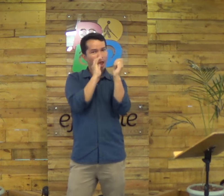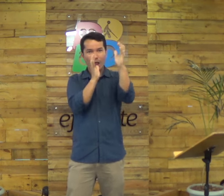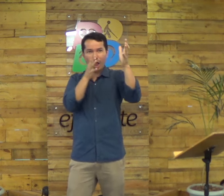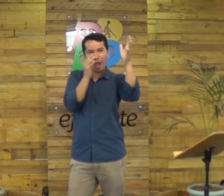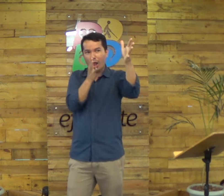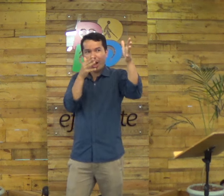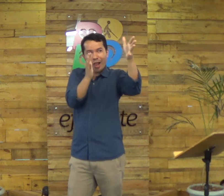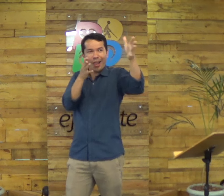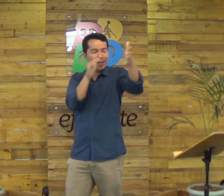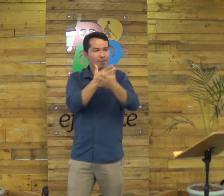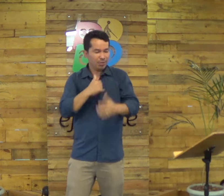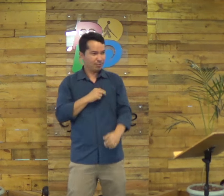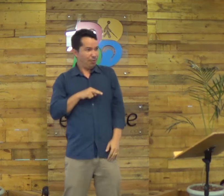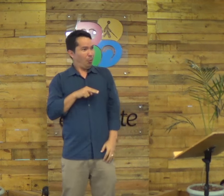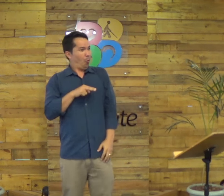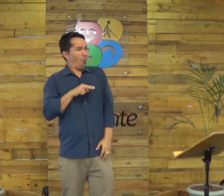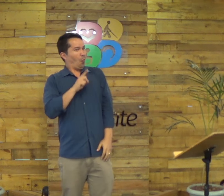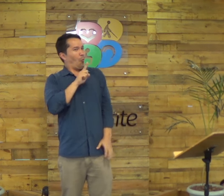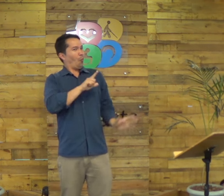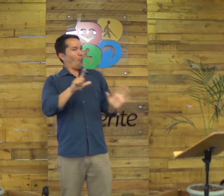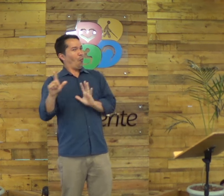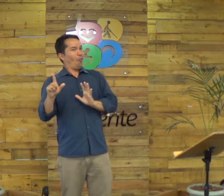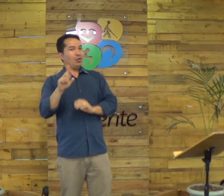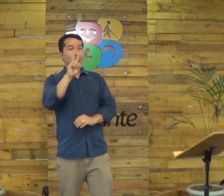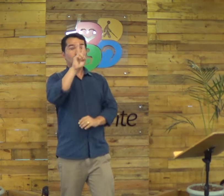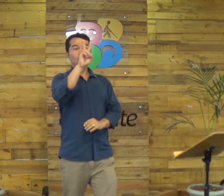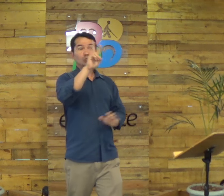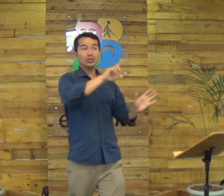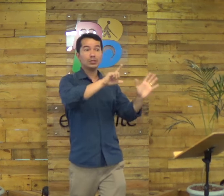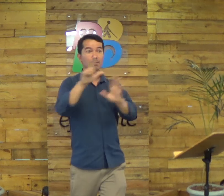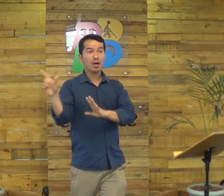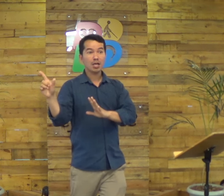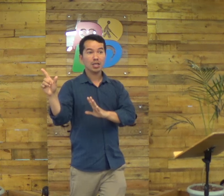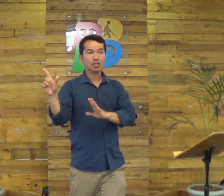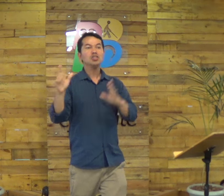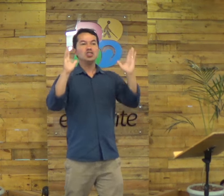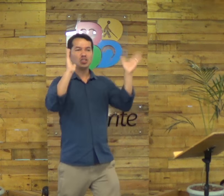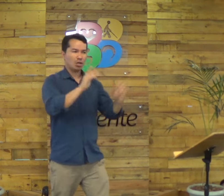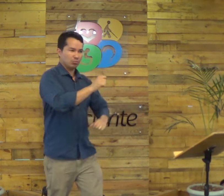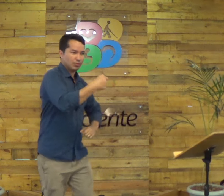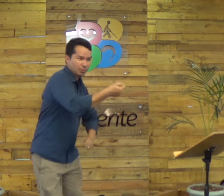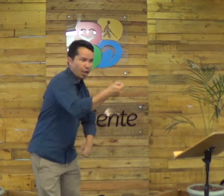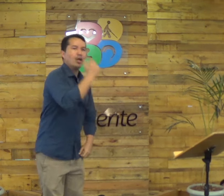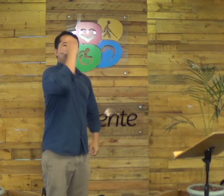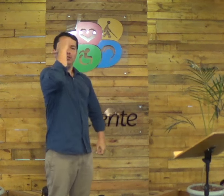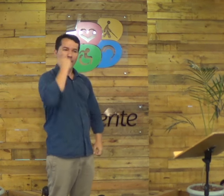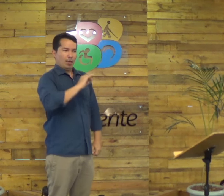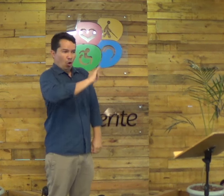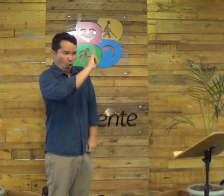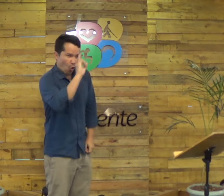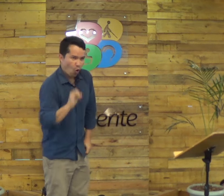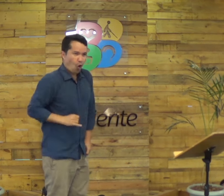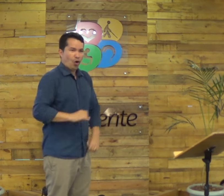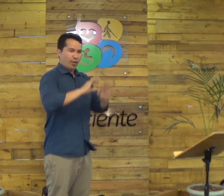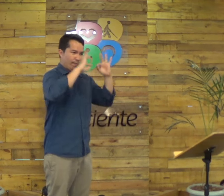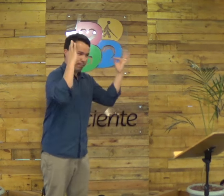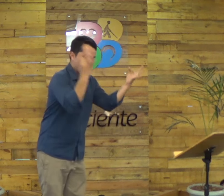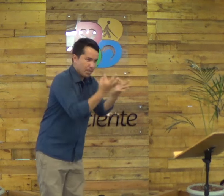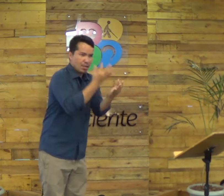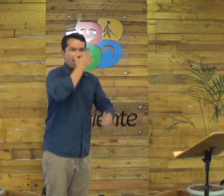Verdade, ela foi avançando, né, no nível da sinodização, em duas semanas, sabe o sinal, sabe o que eu vou perguntar